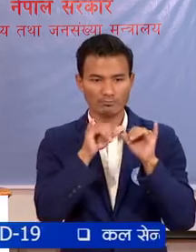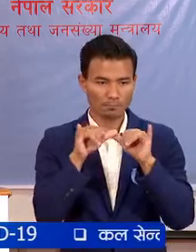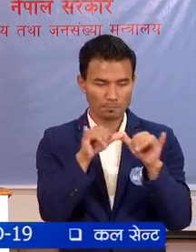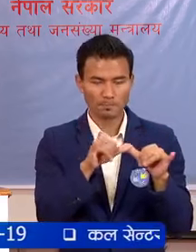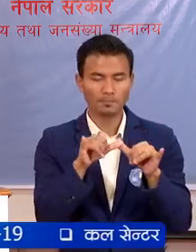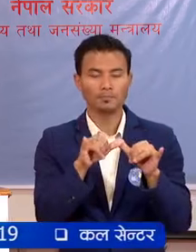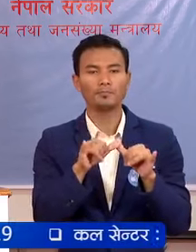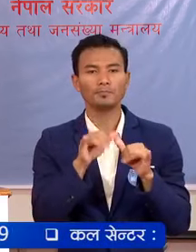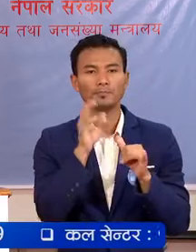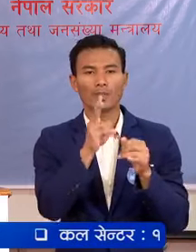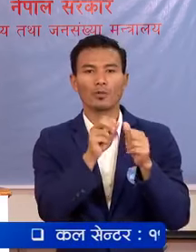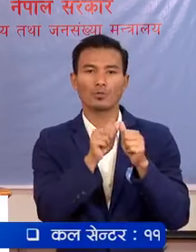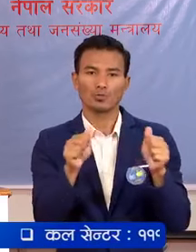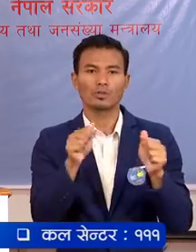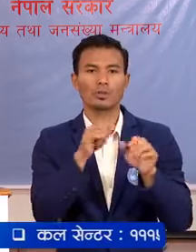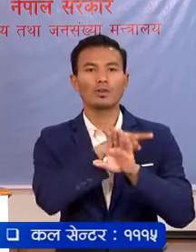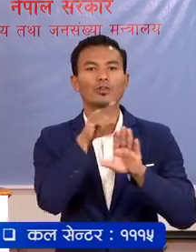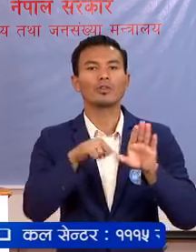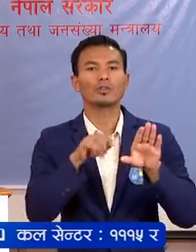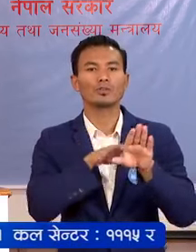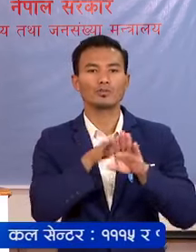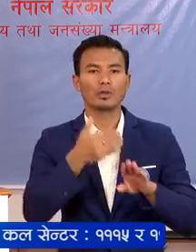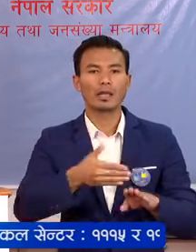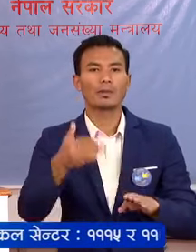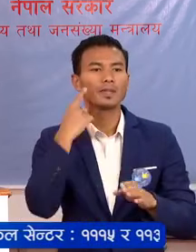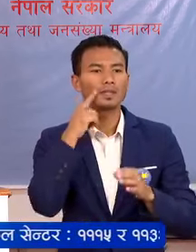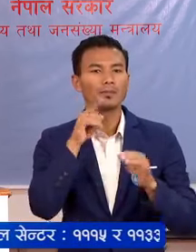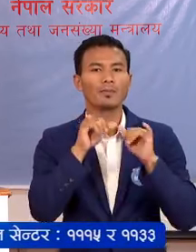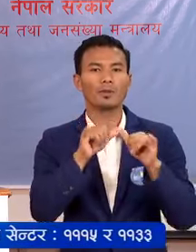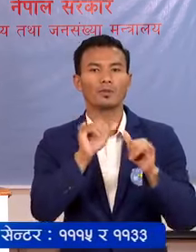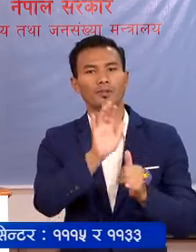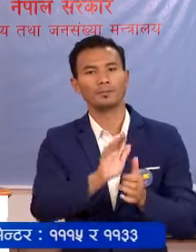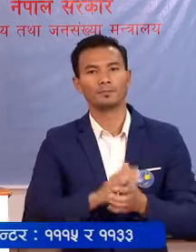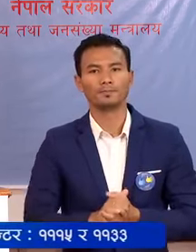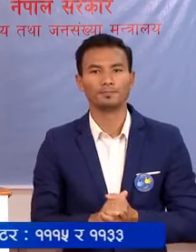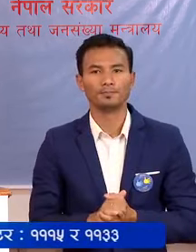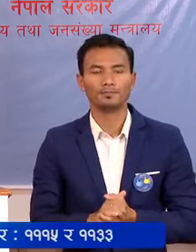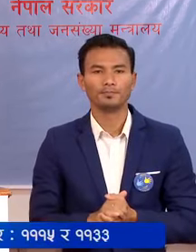तेही अनुसर आपना रन्नी तीहरू आगामी दिनमा तोय गर्ने नहीं छों